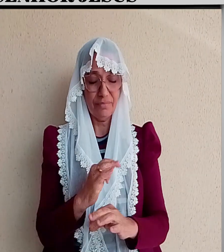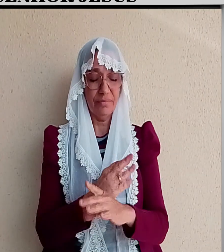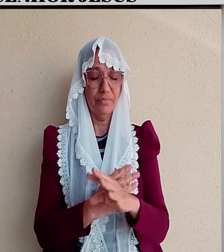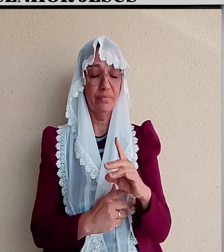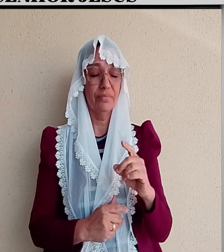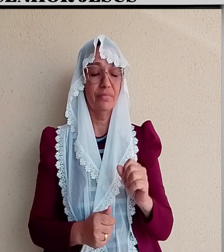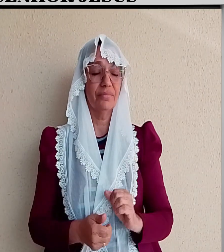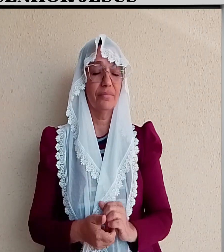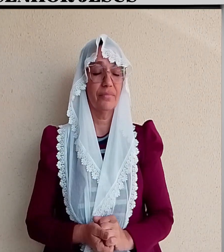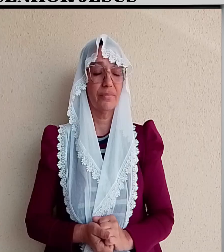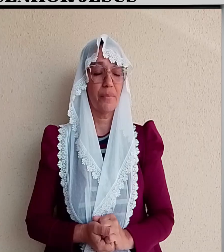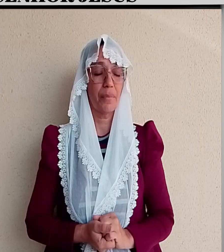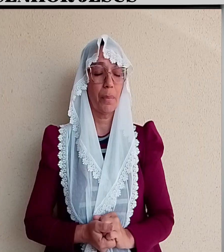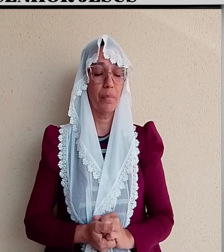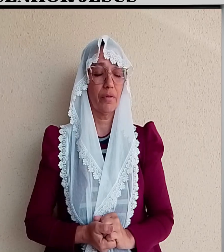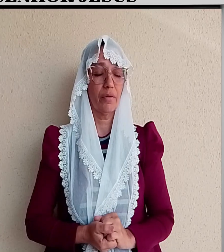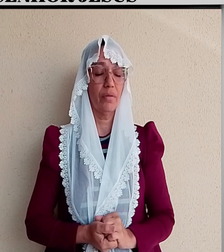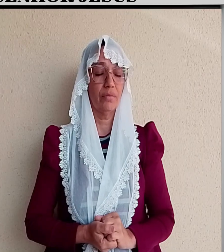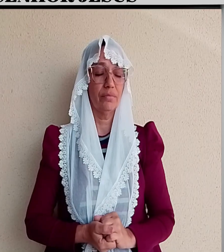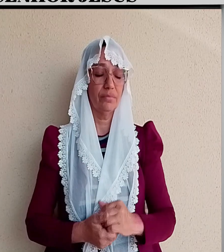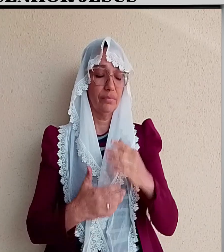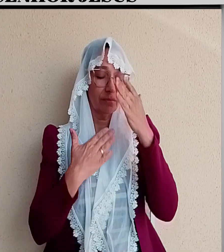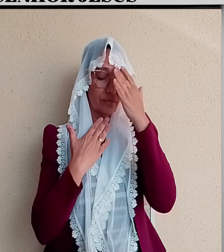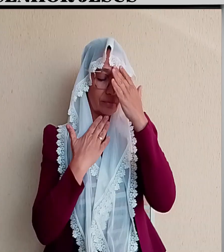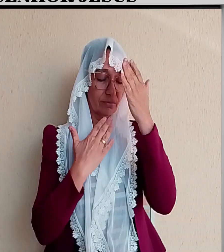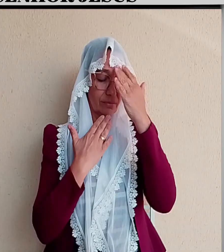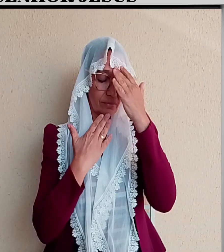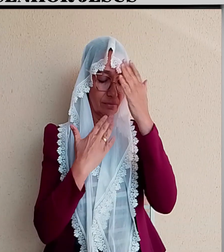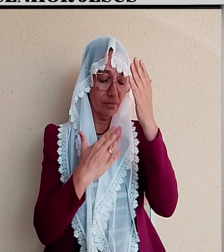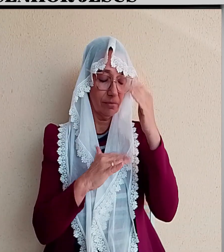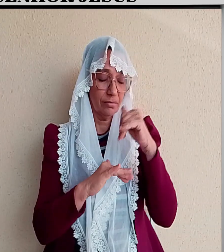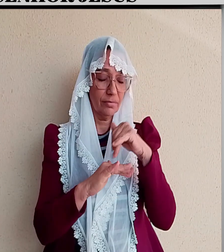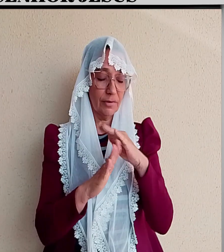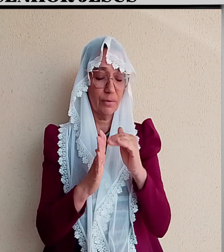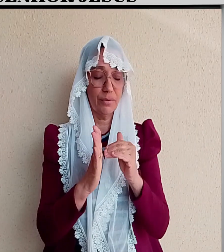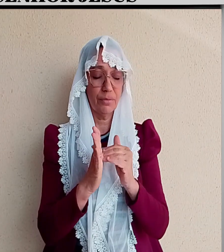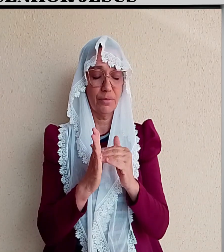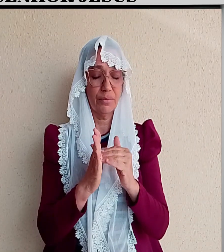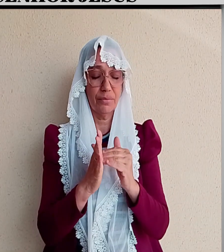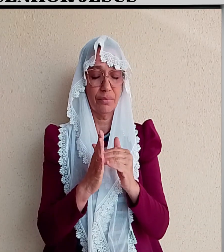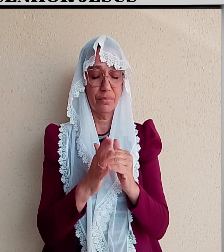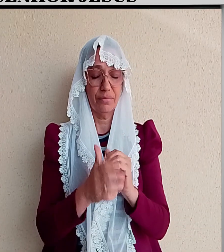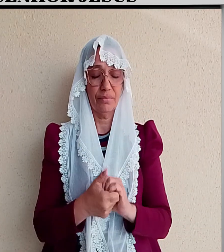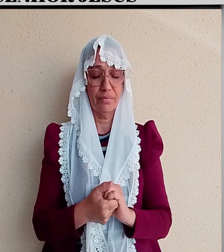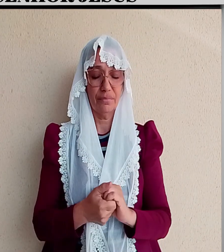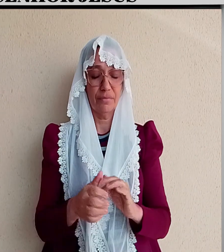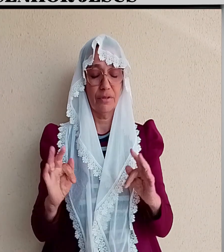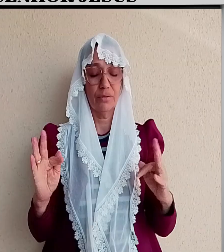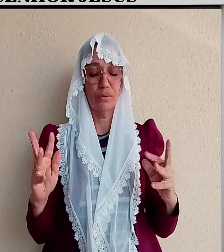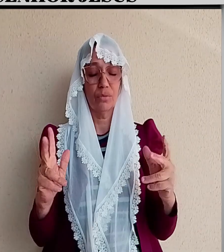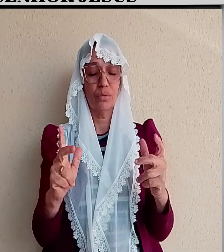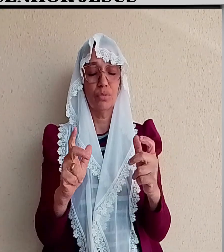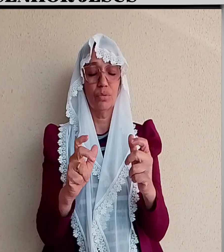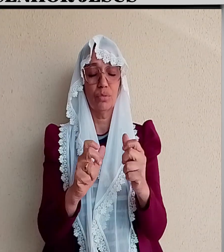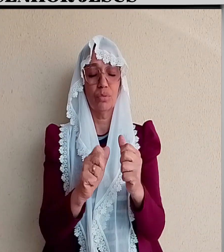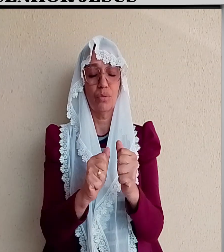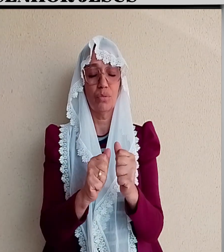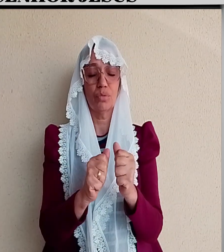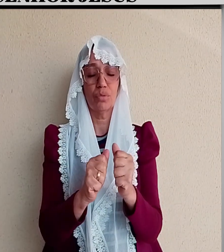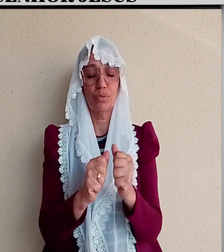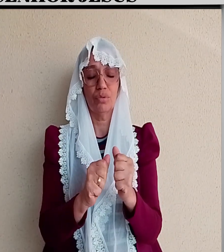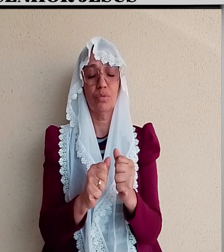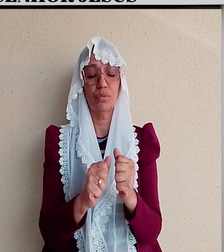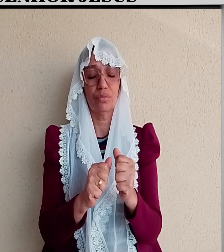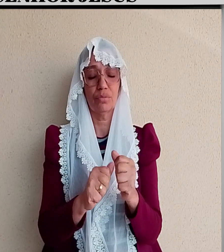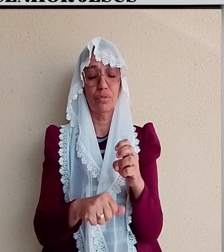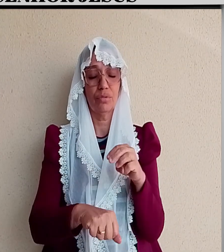prosperar. Graças damos a ti por tudo, guia os teus servos na tua santa obra, aleluia, como ministros e aqueles, aleluia, que